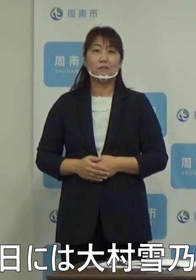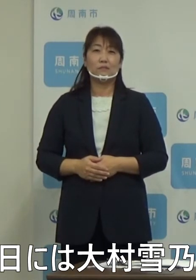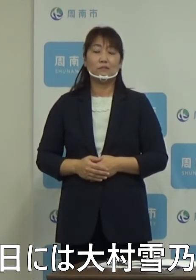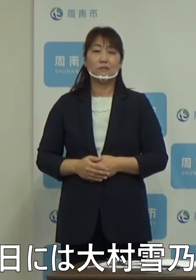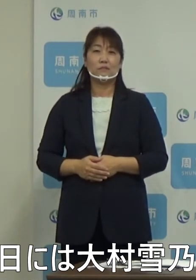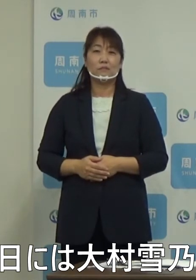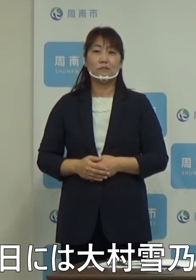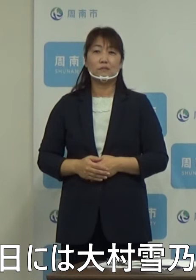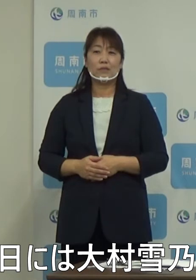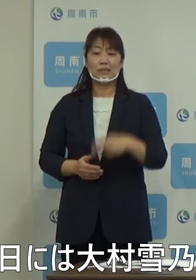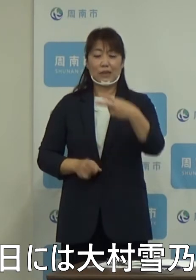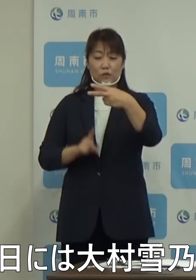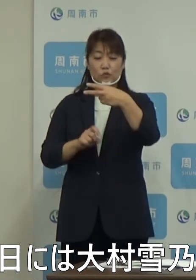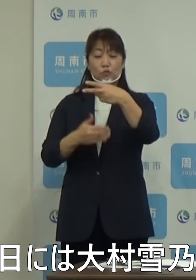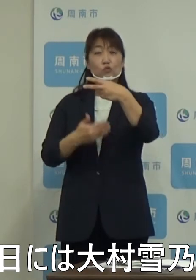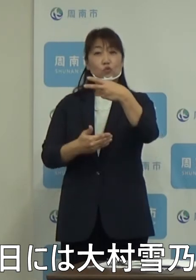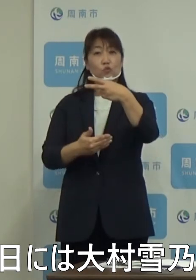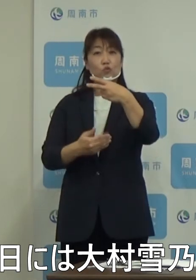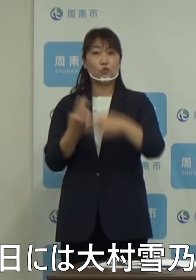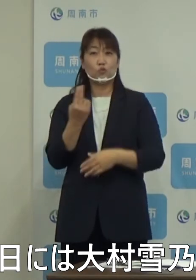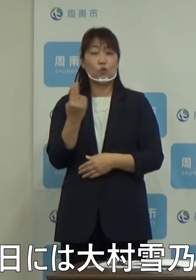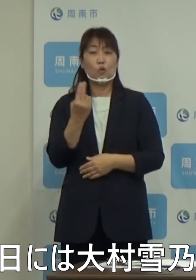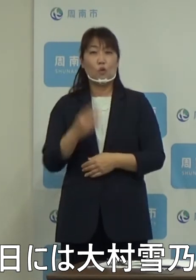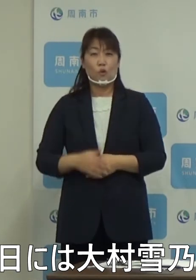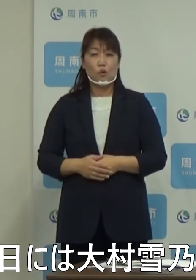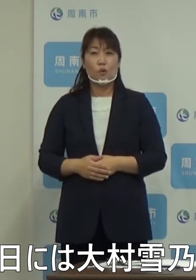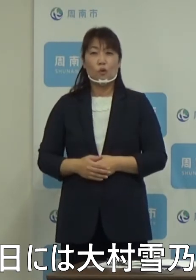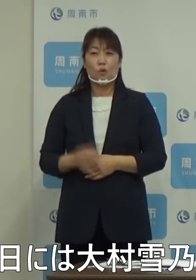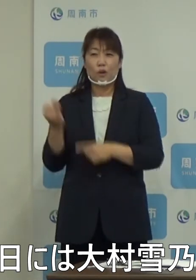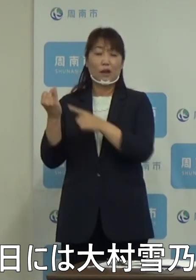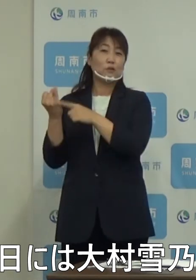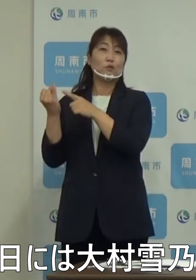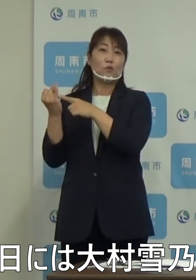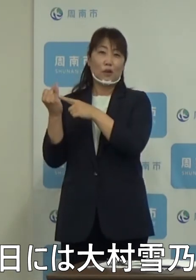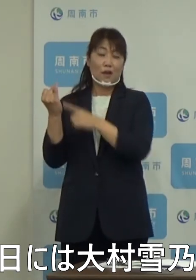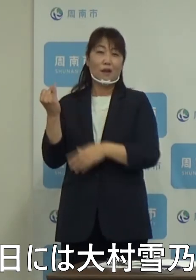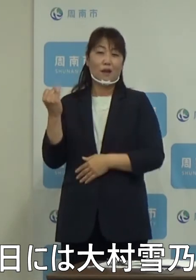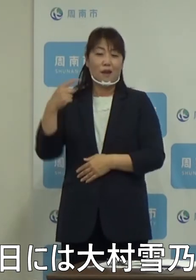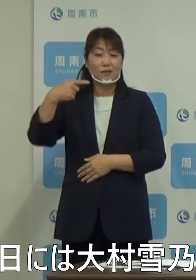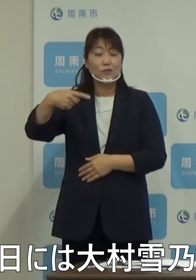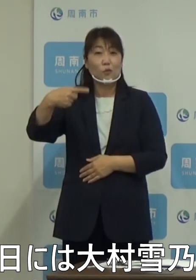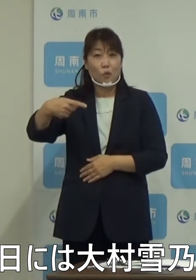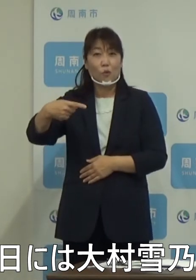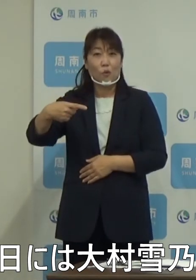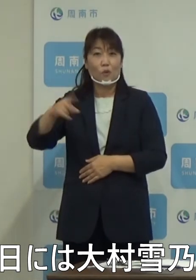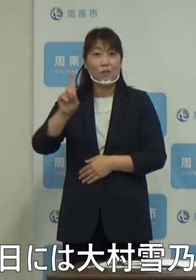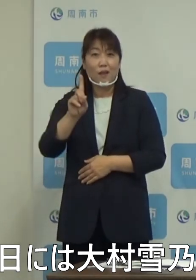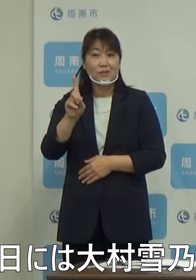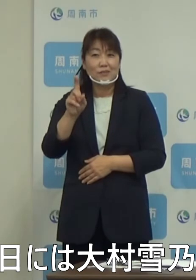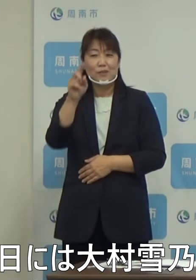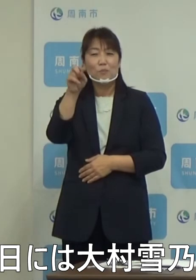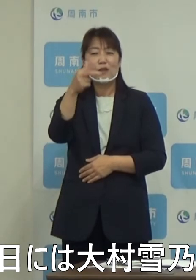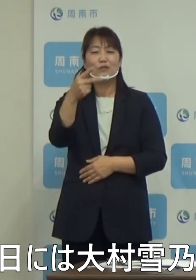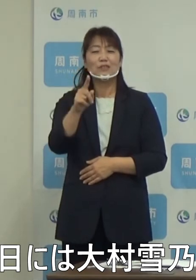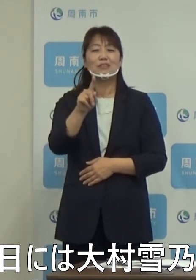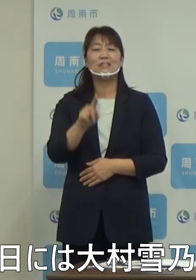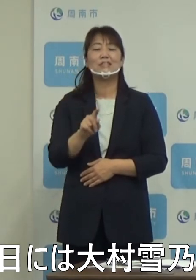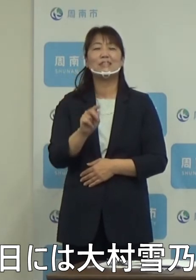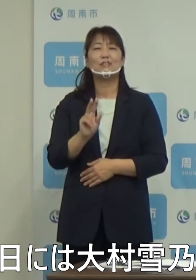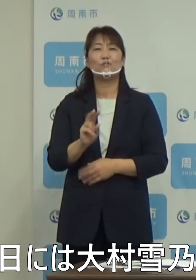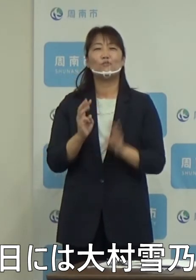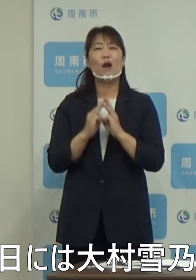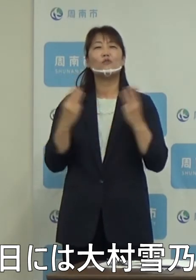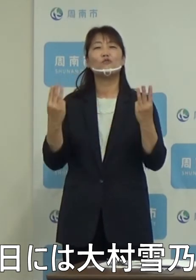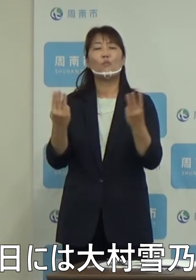翌19日土曜日には、大村幸乃さんご本人指導による丸シールワークショップ